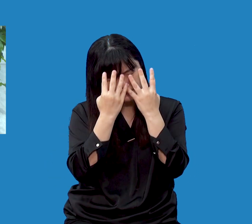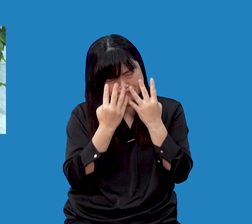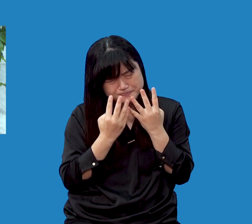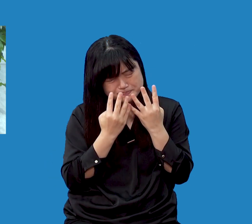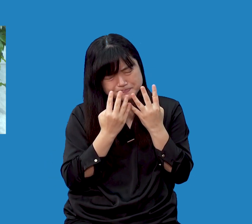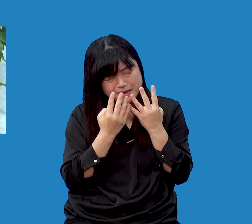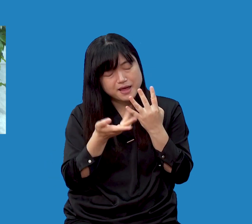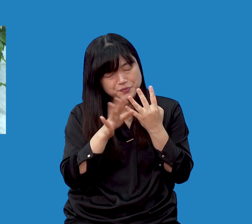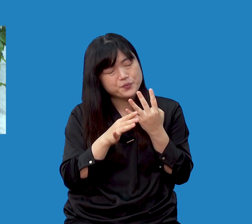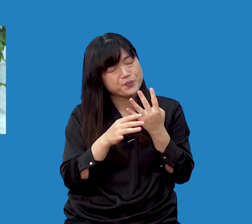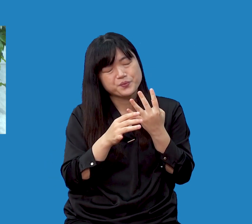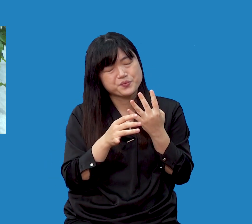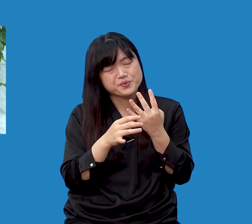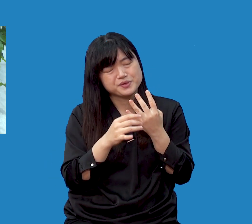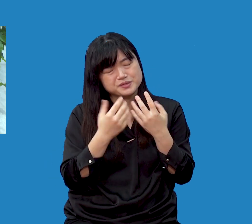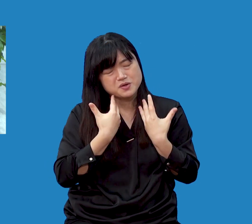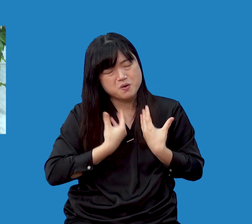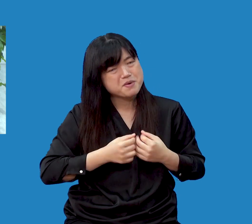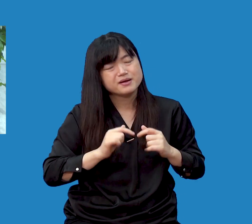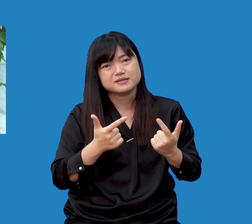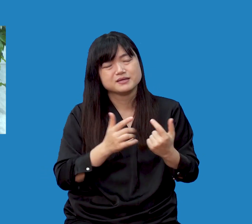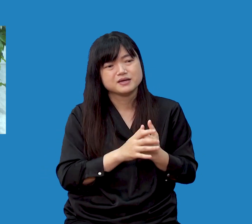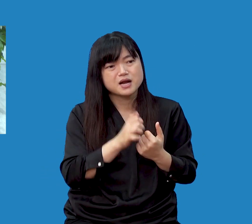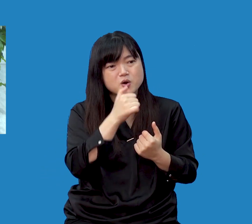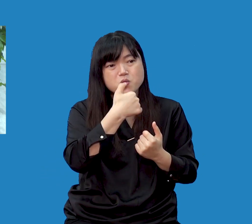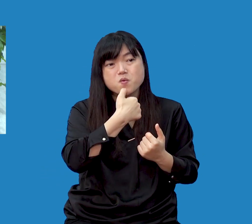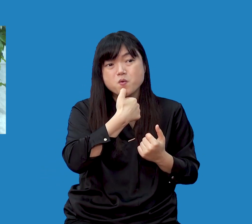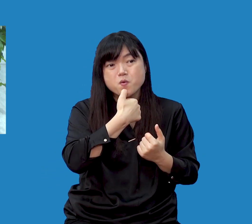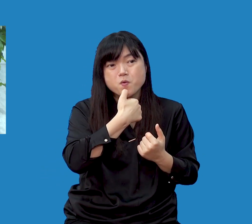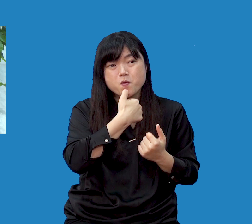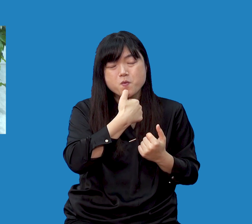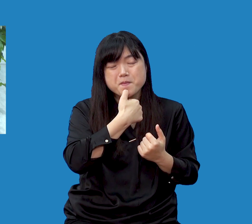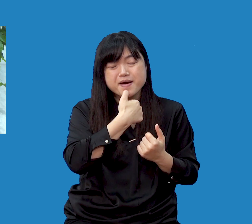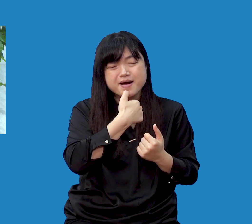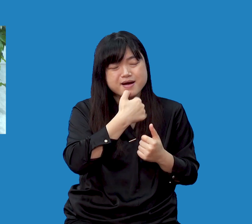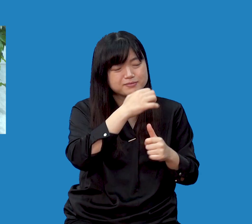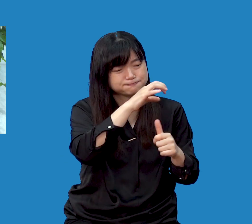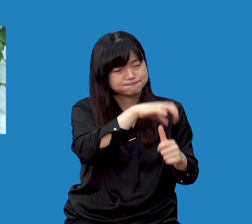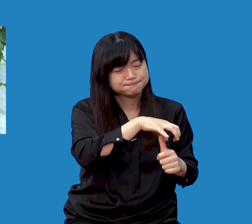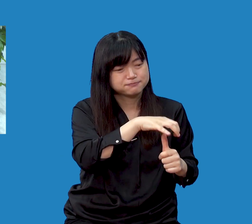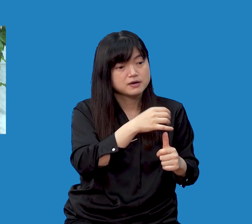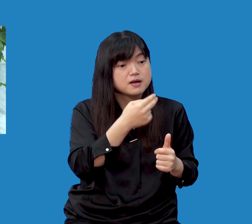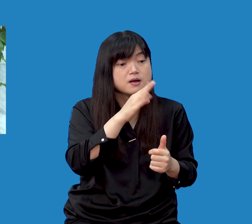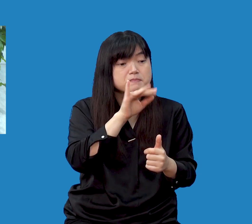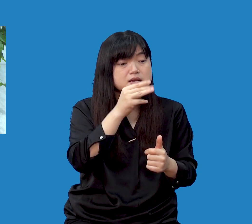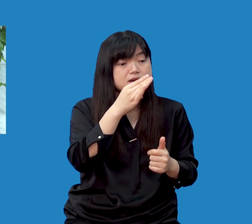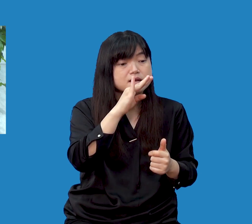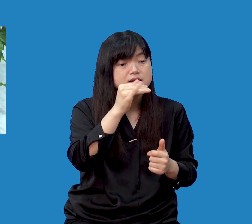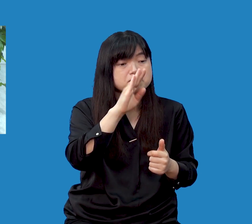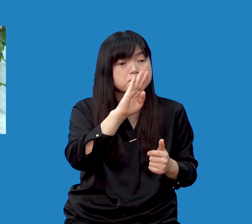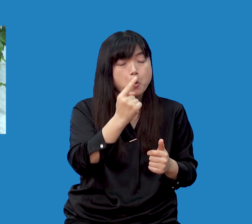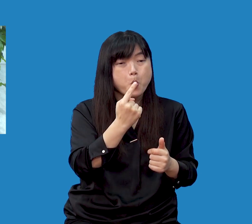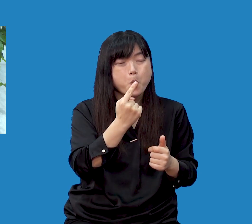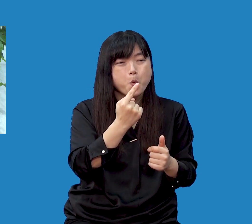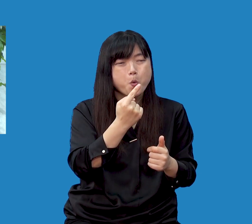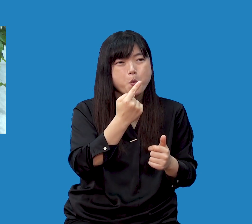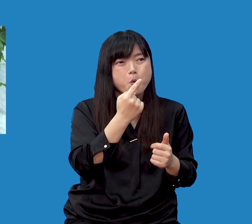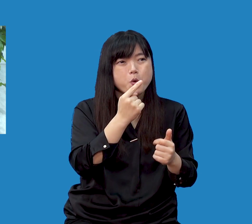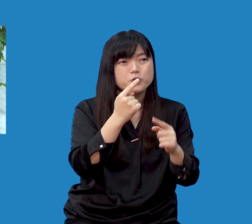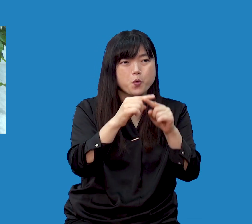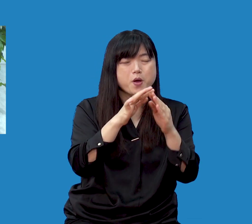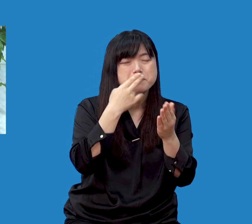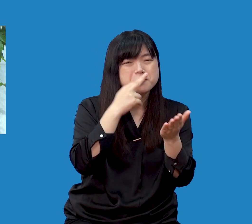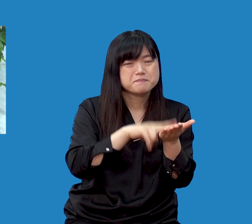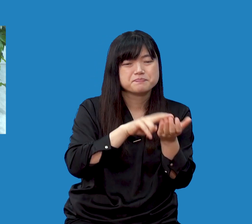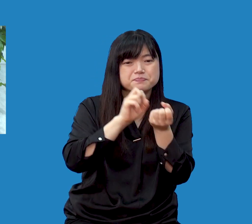절망하지 않습니다. 로마 옥에 갇힌 바울이 빌립보 교회에 보낸 편지에서 고백하지요. 나의